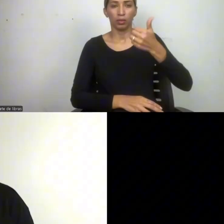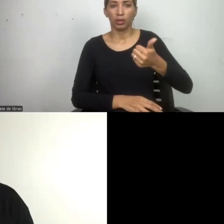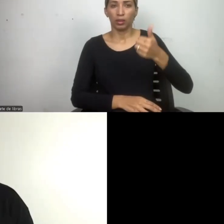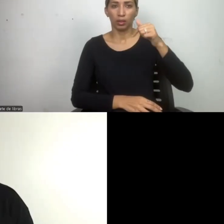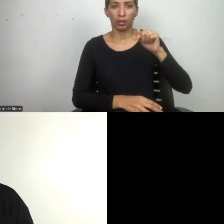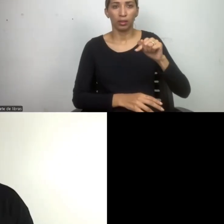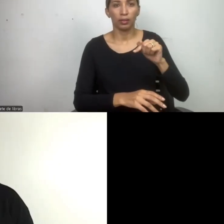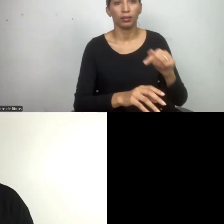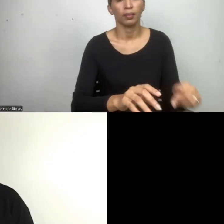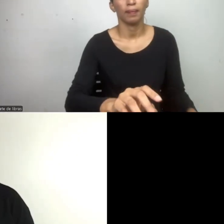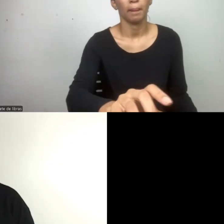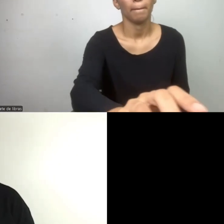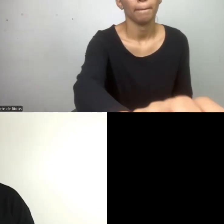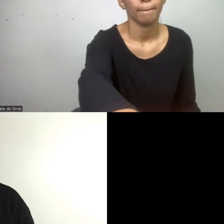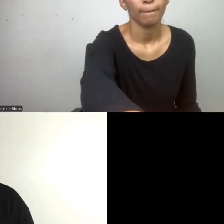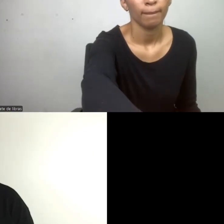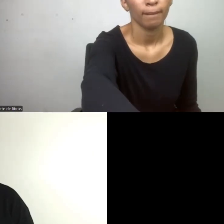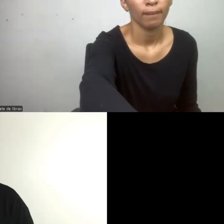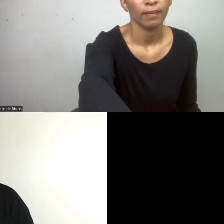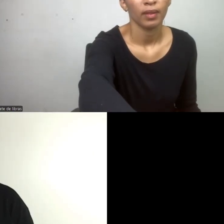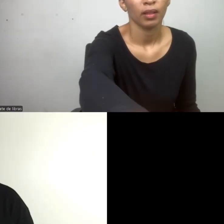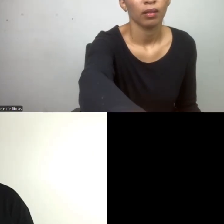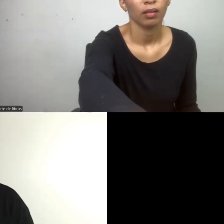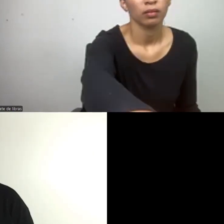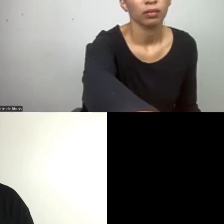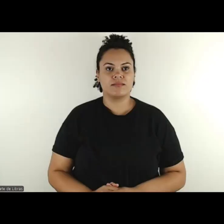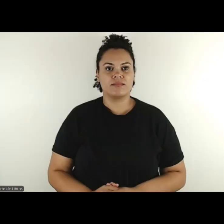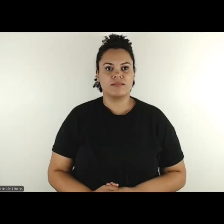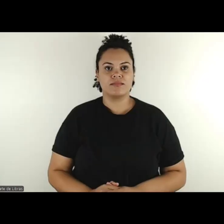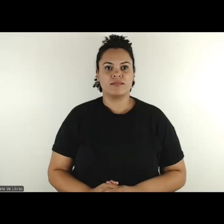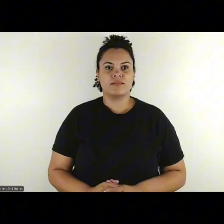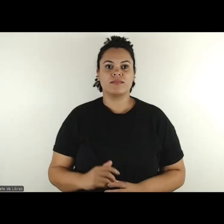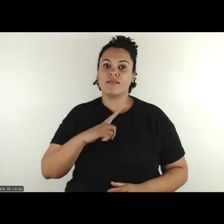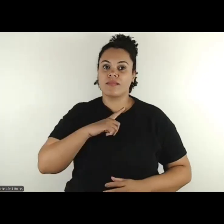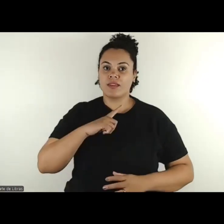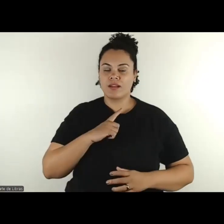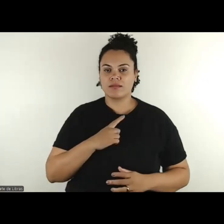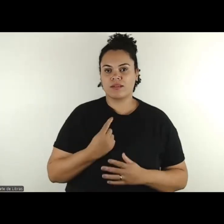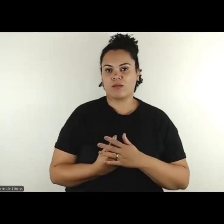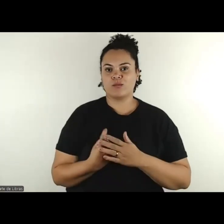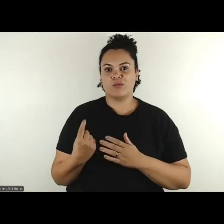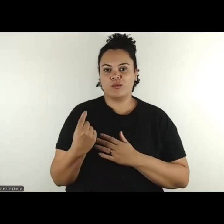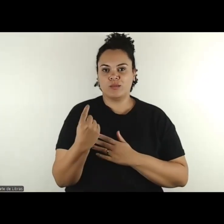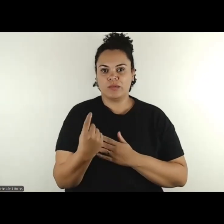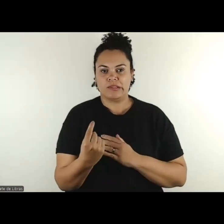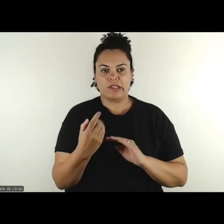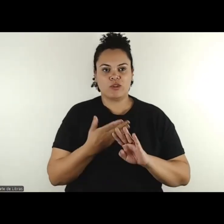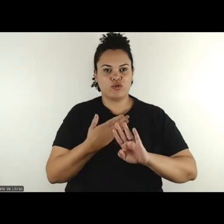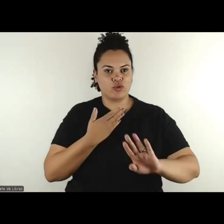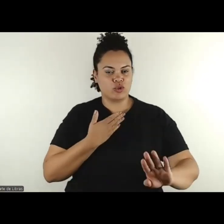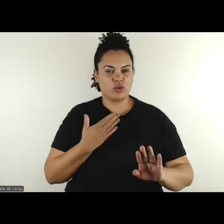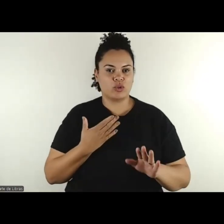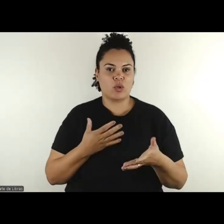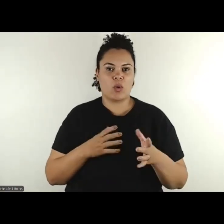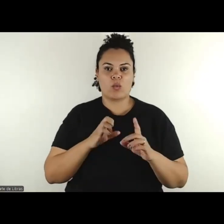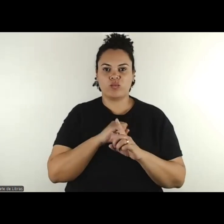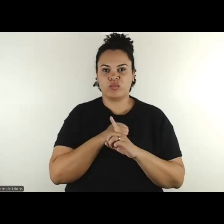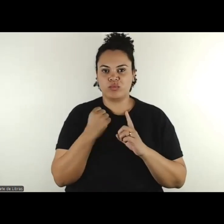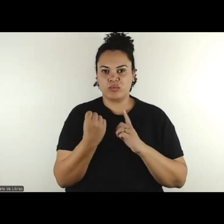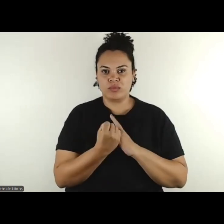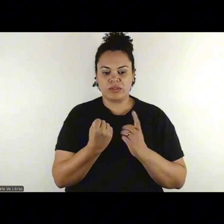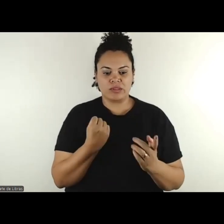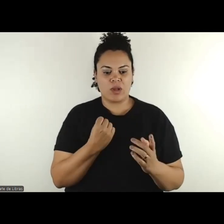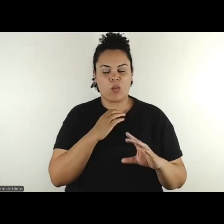a síntese aqui do que o relatório apontou: isolamento e restrição do convívio social, incomunicabilidade e